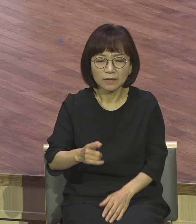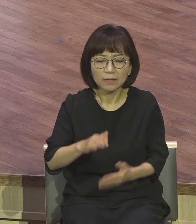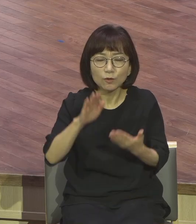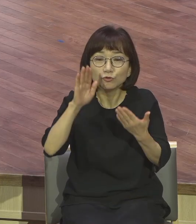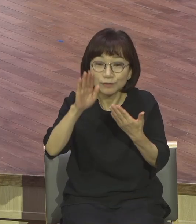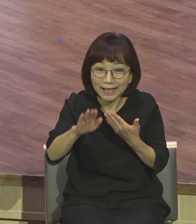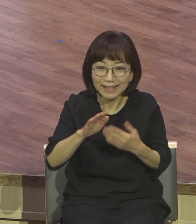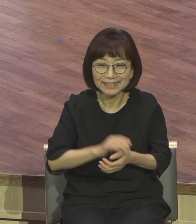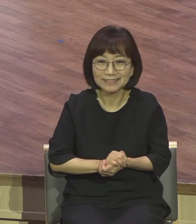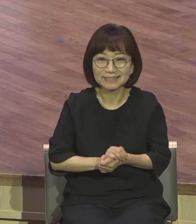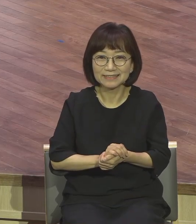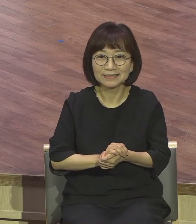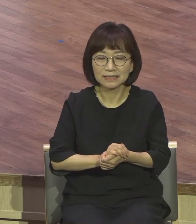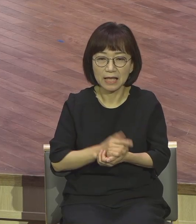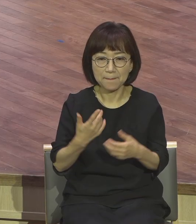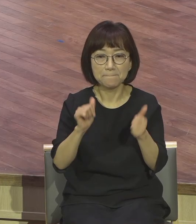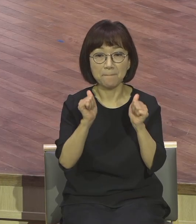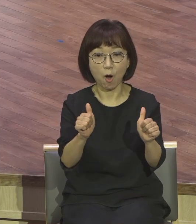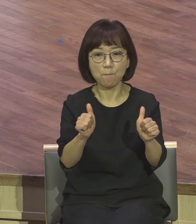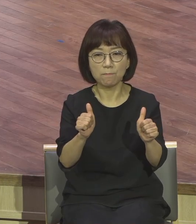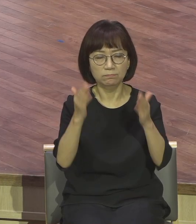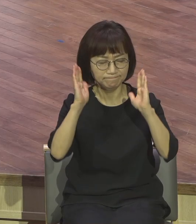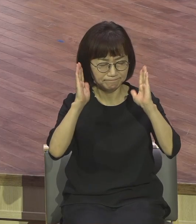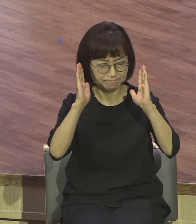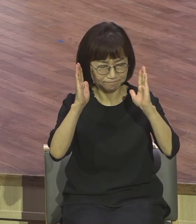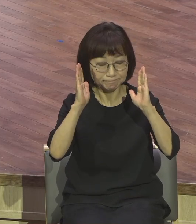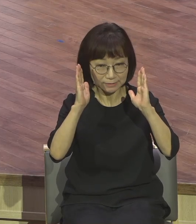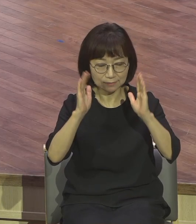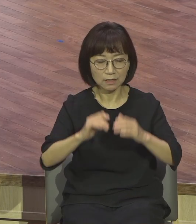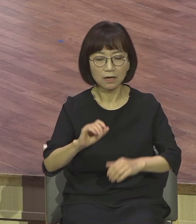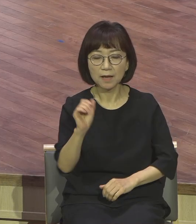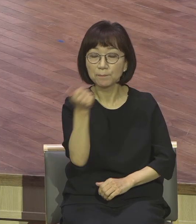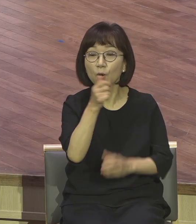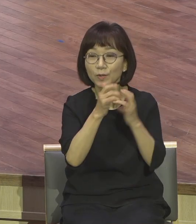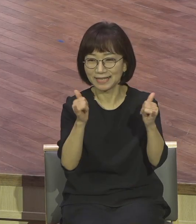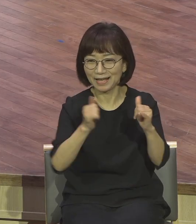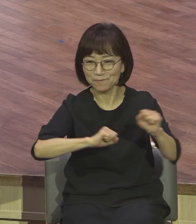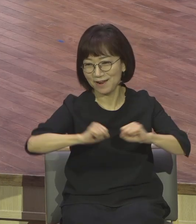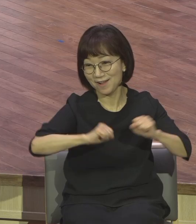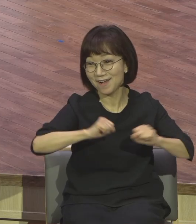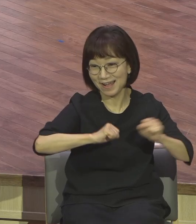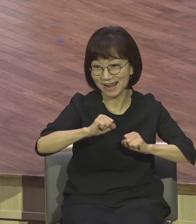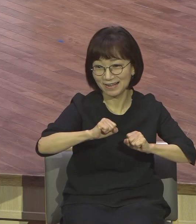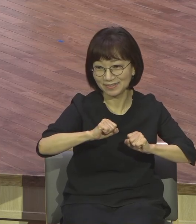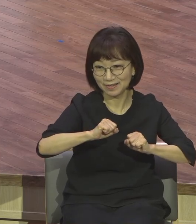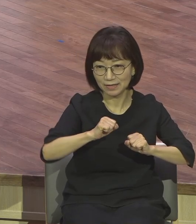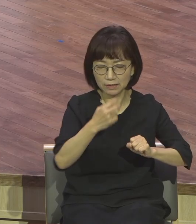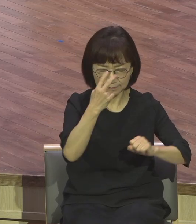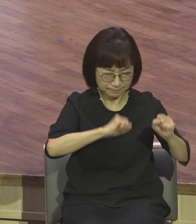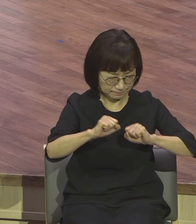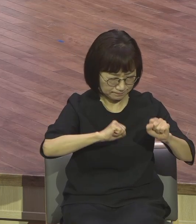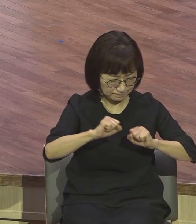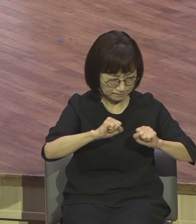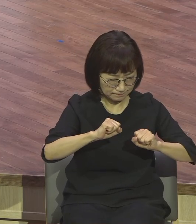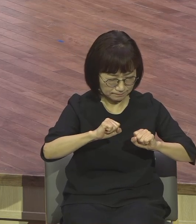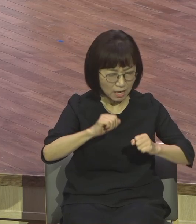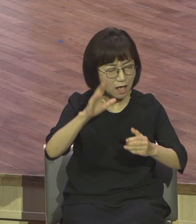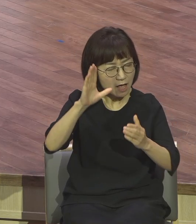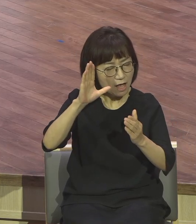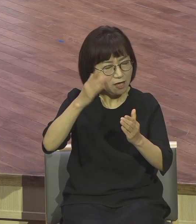그 후에 그는 법학을 공부해서 변호사가 되었어요 변호사로 활동하고 있는 중에도 자신의 마음속에 깊은 뭔가